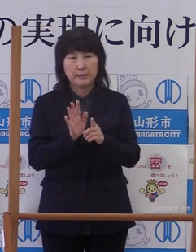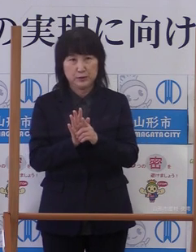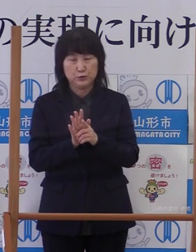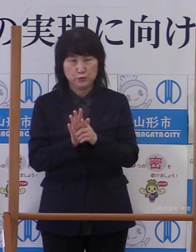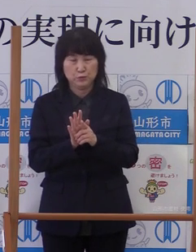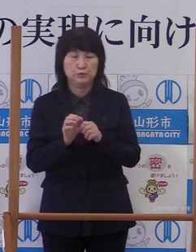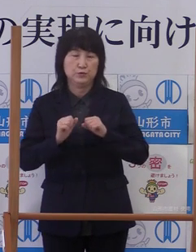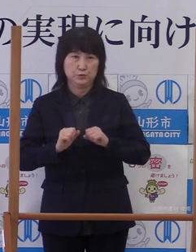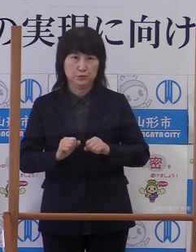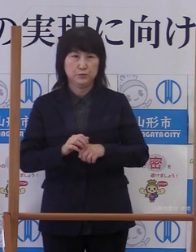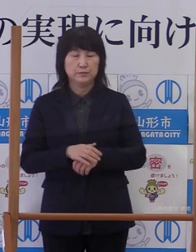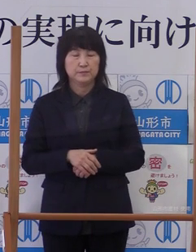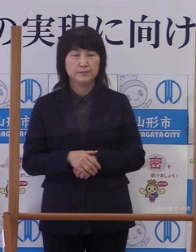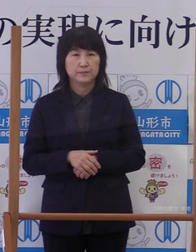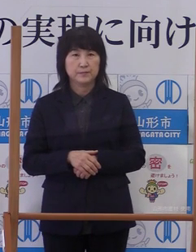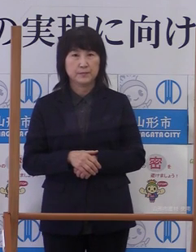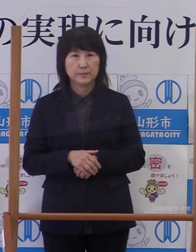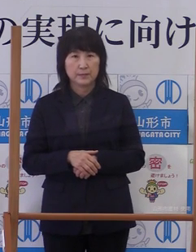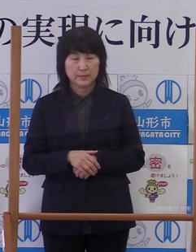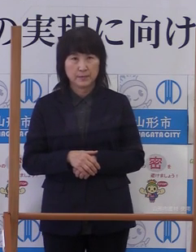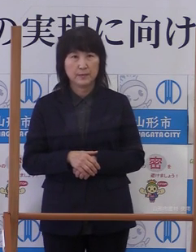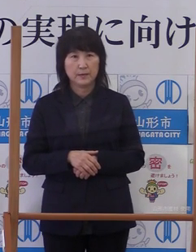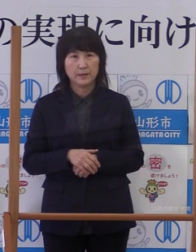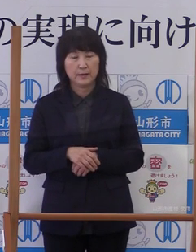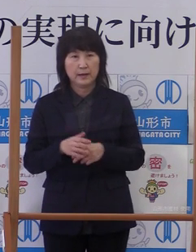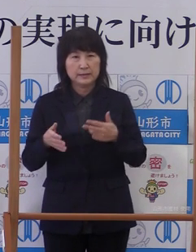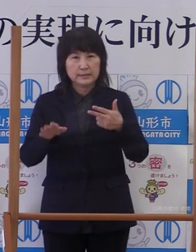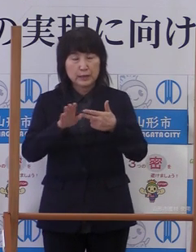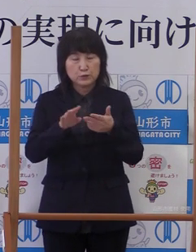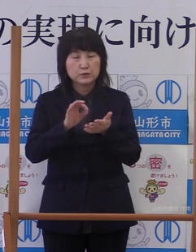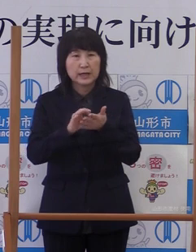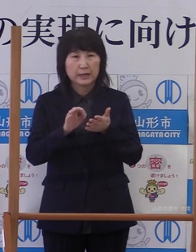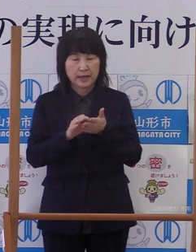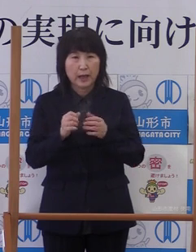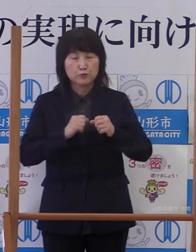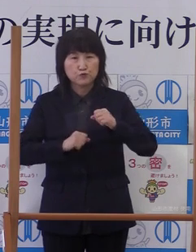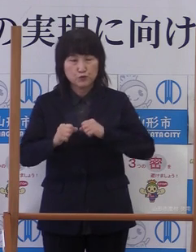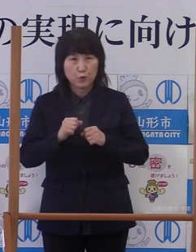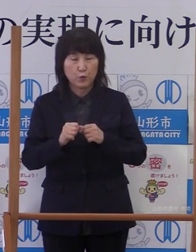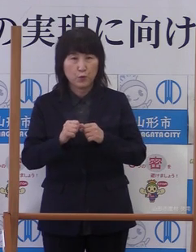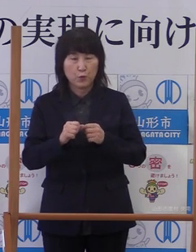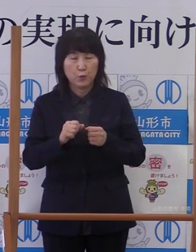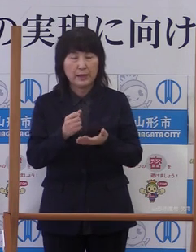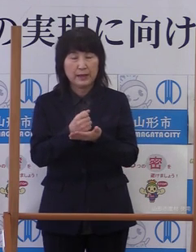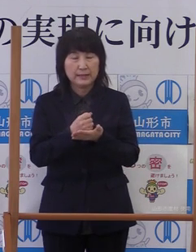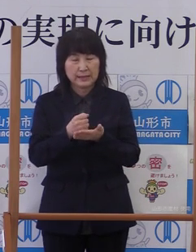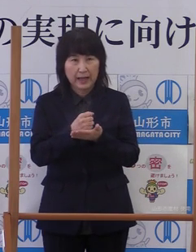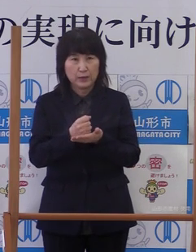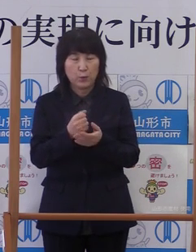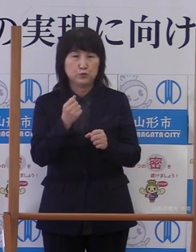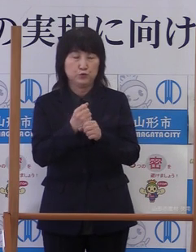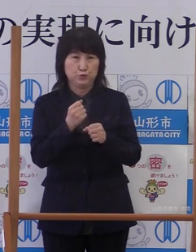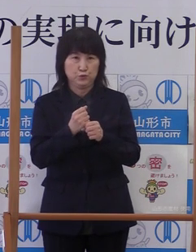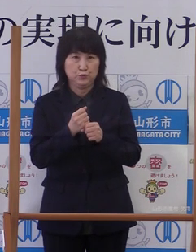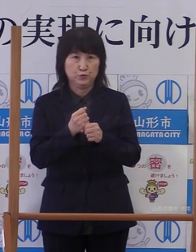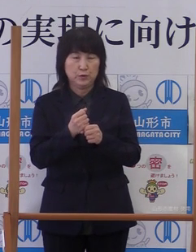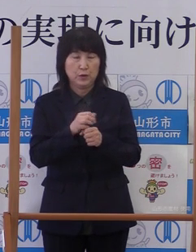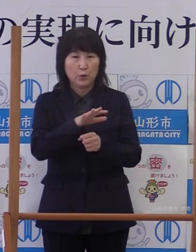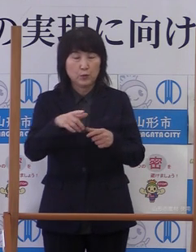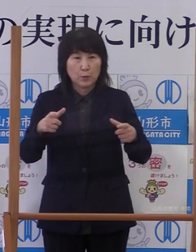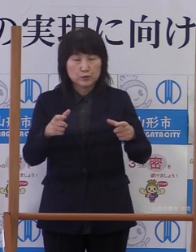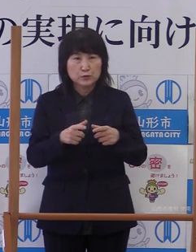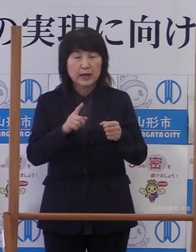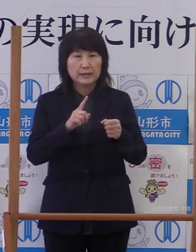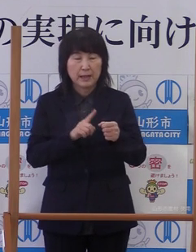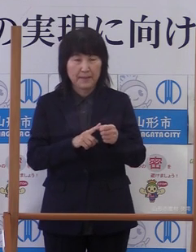します。既存の公共施設等を活用した運動機会の創出では、少子化等に伴い利用